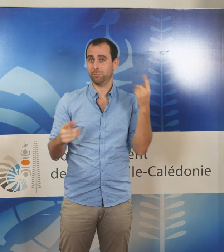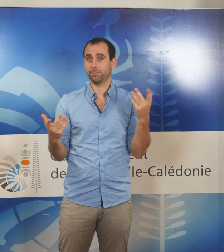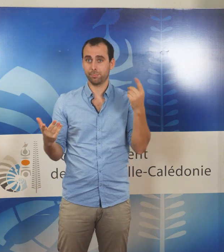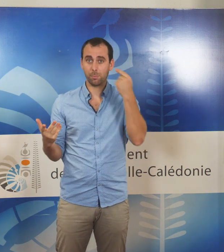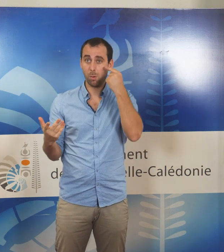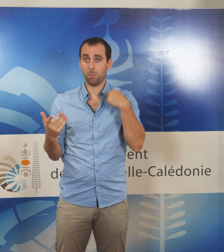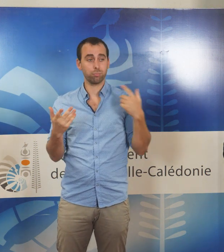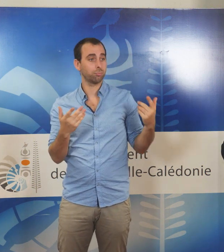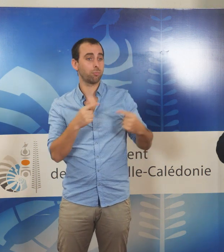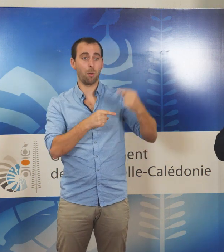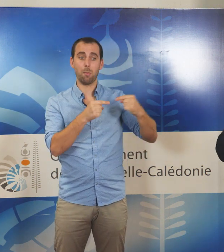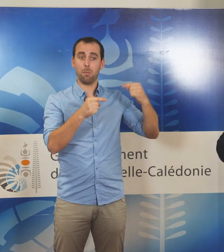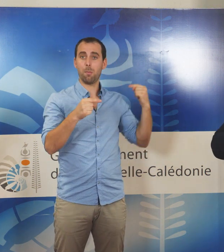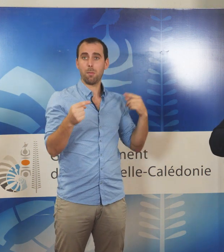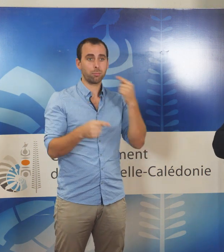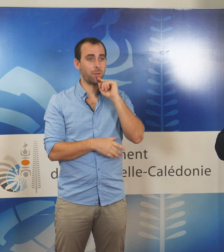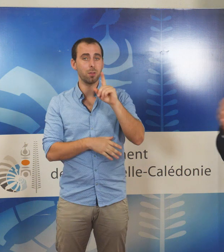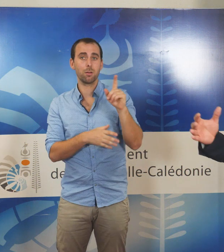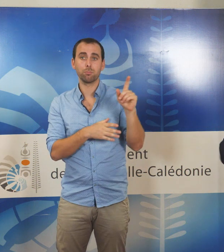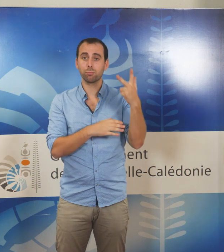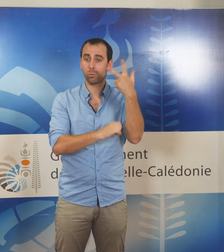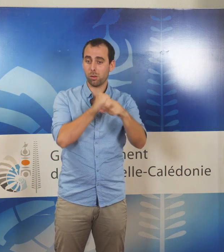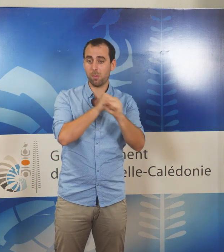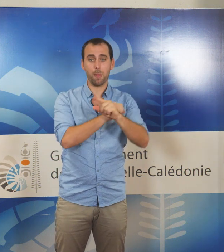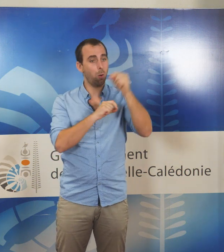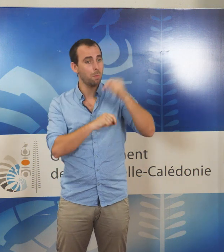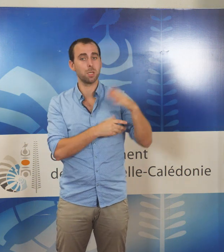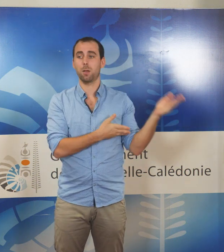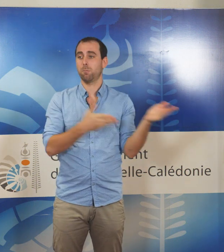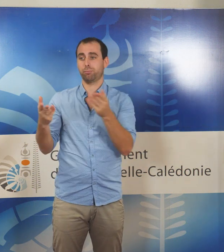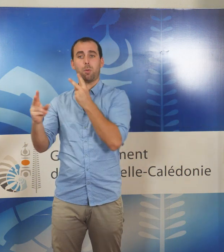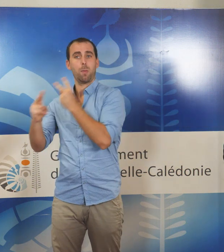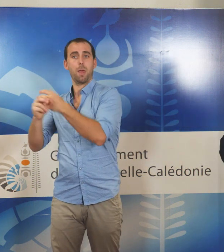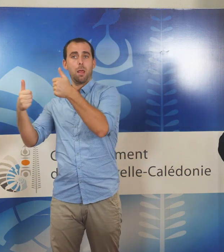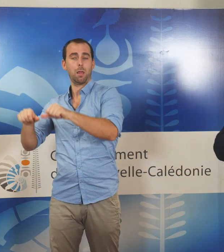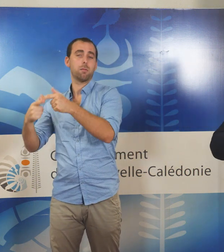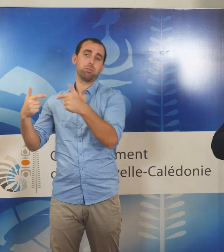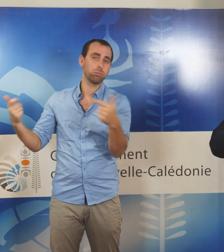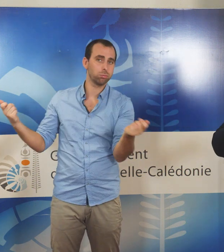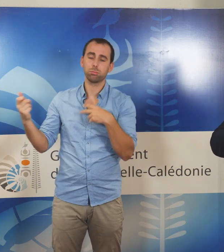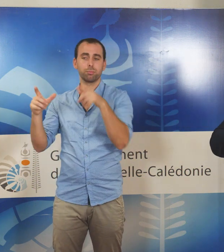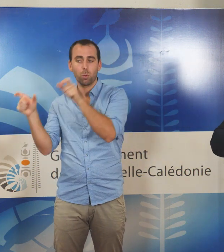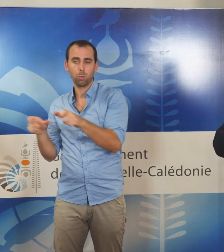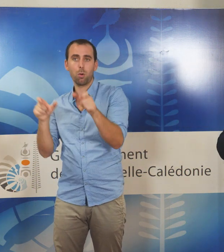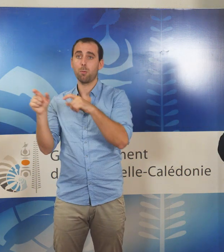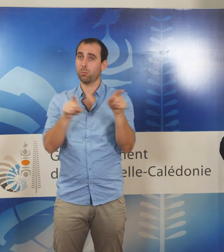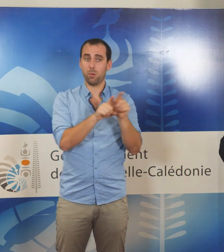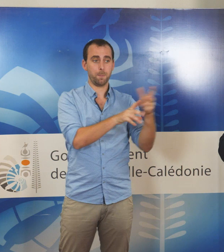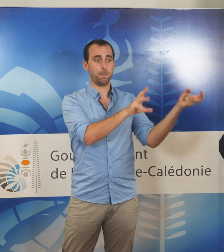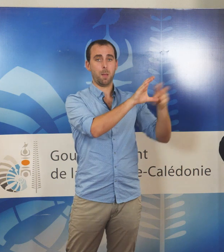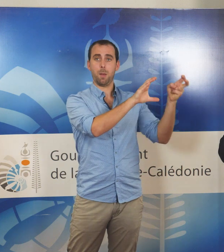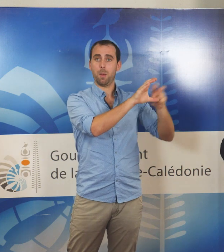les différents rapatriements avec les 3 semaines obligatoires à leur arrivée, avec un processus quand ils embarquent qui